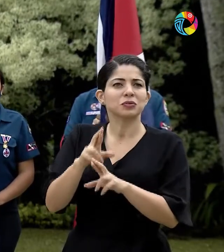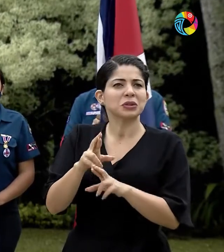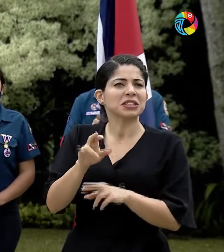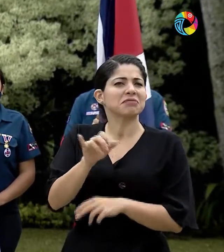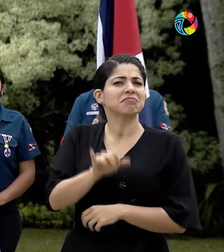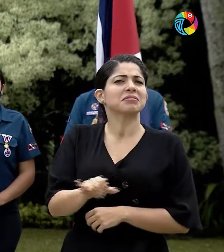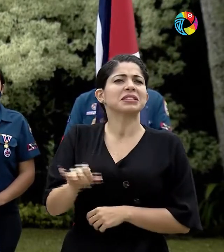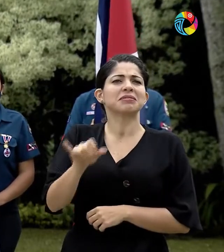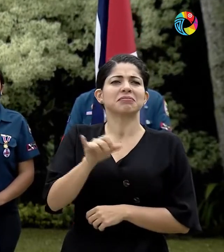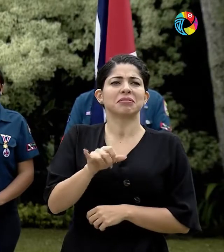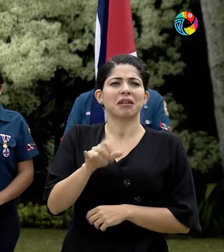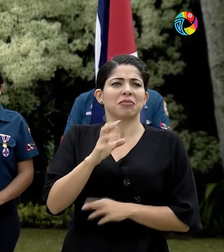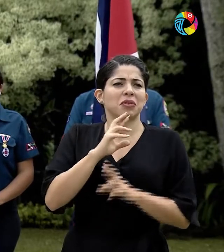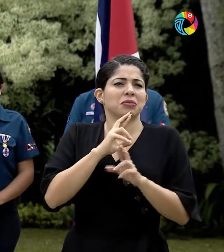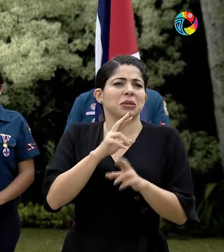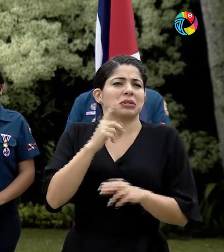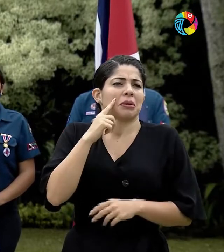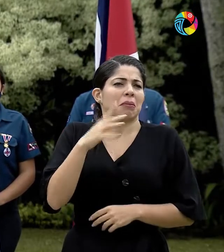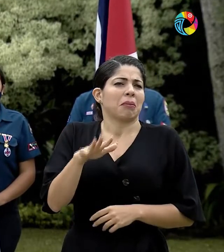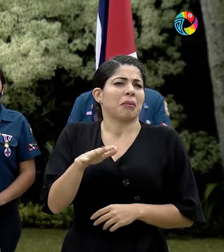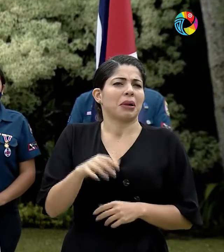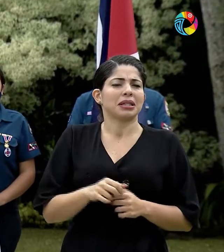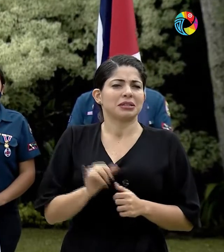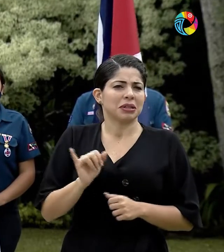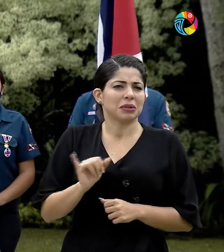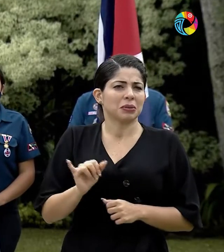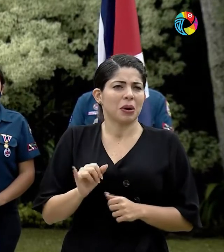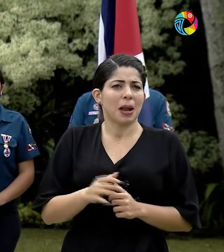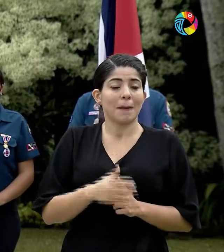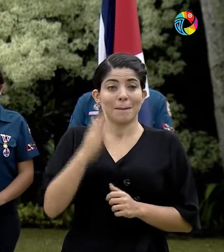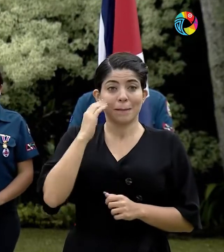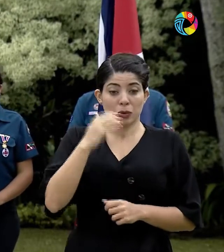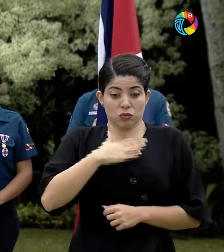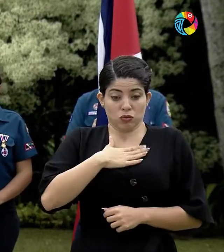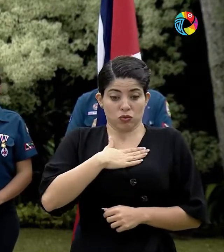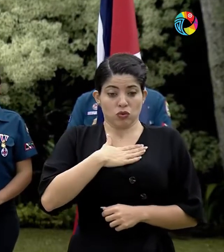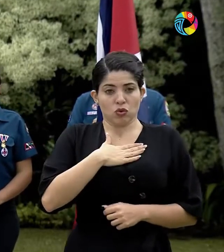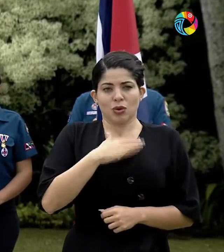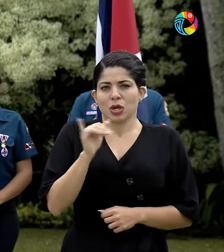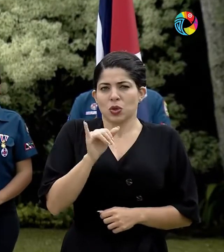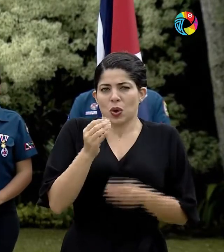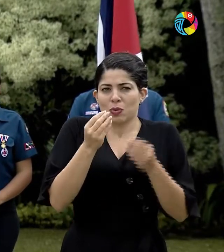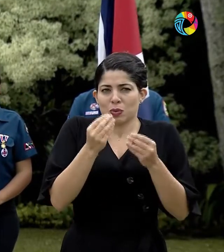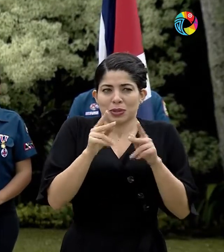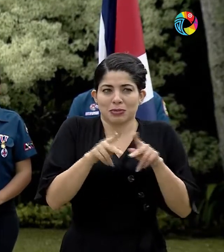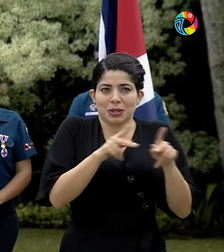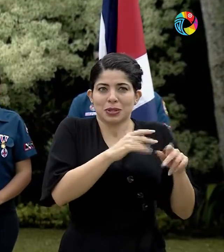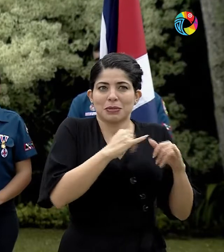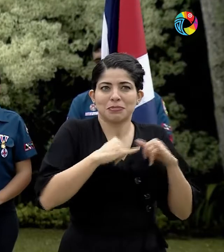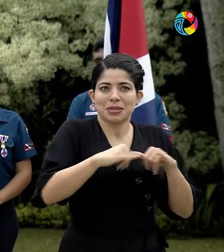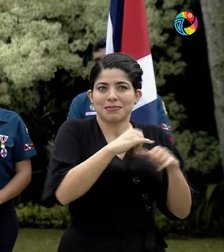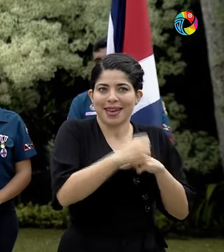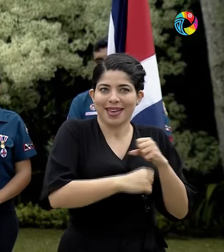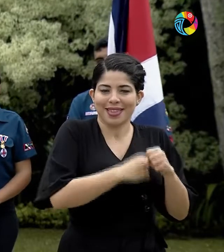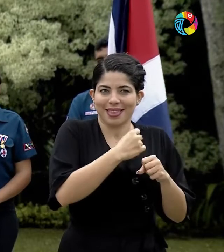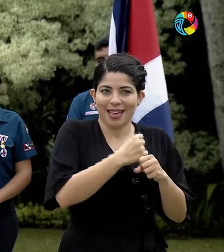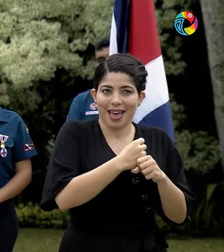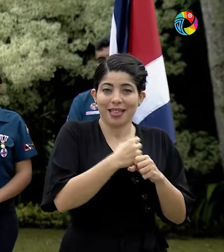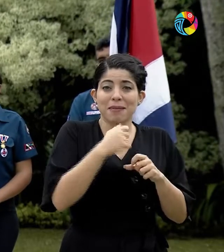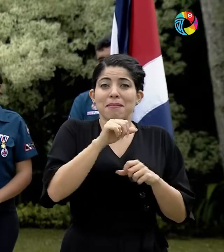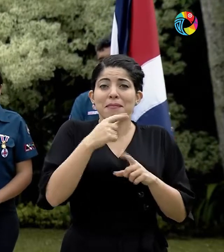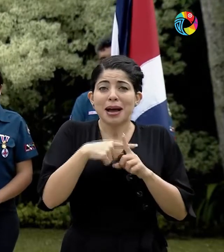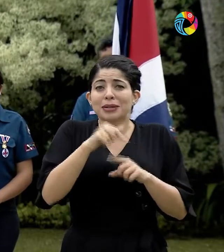misma o muy parecida, porque mi persona, como muchas personas de mi generación y como personas durante